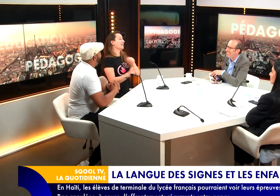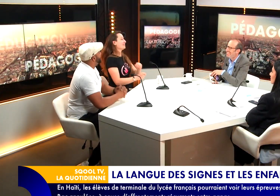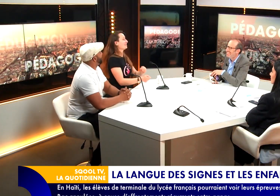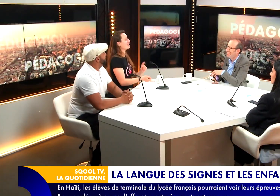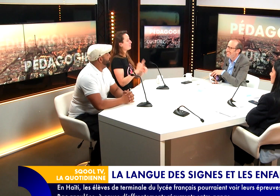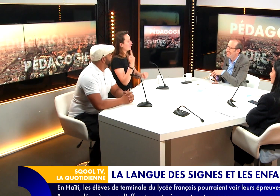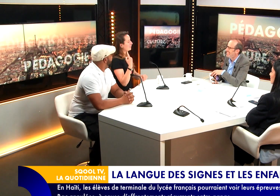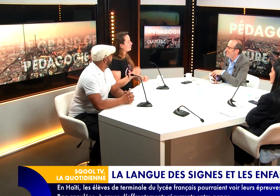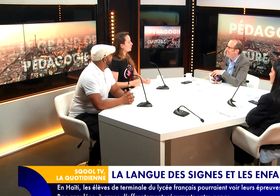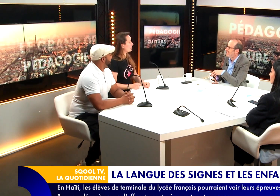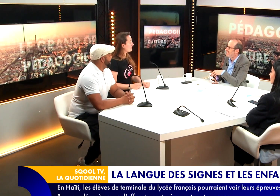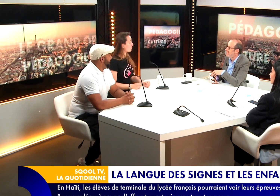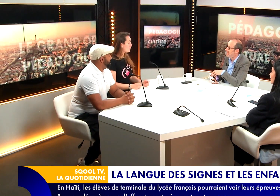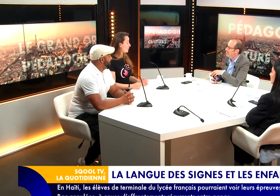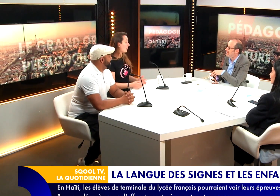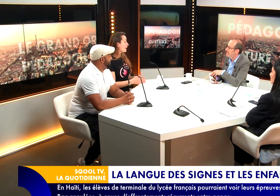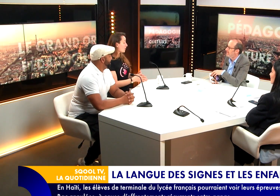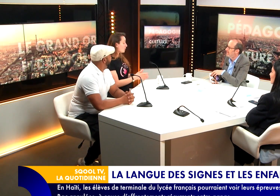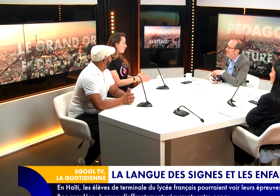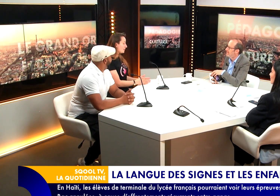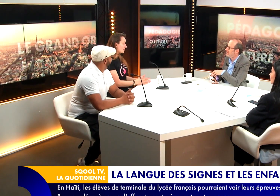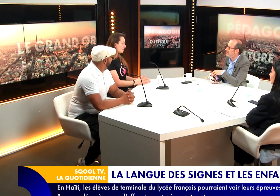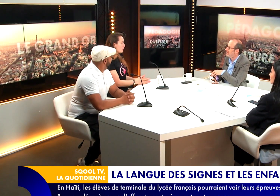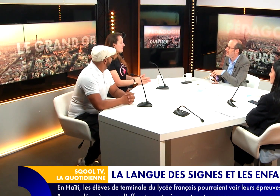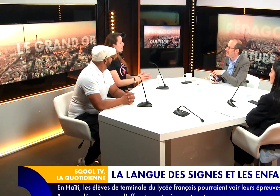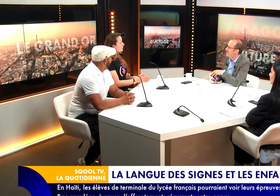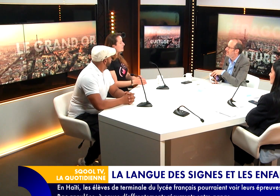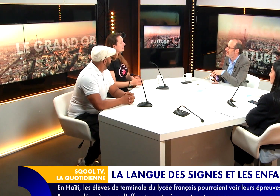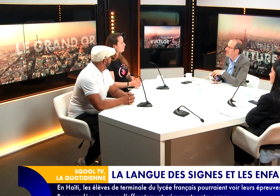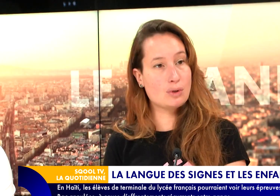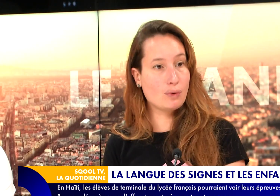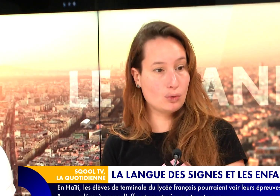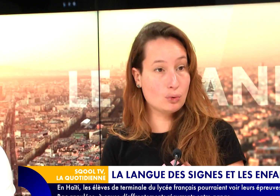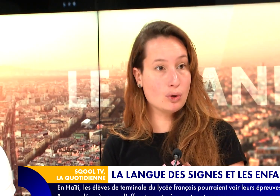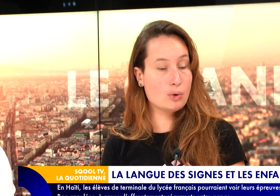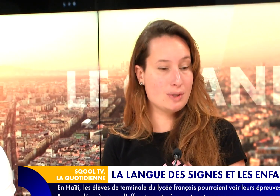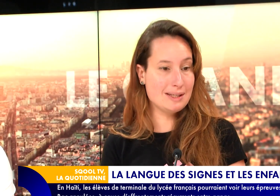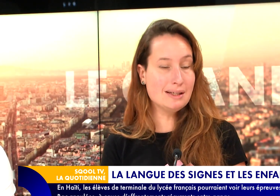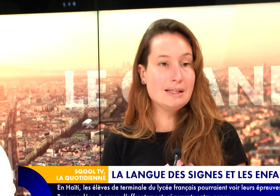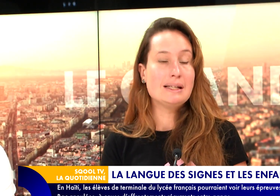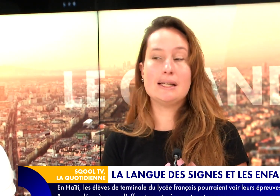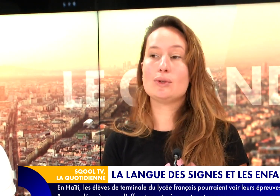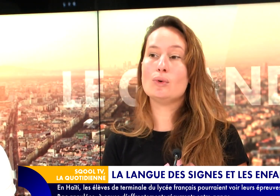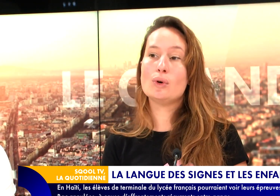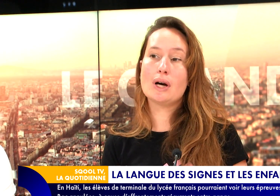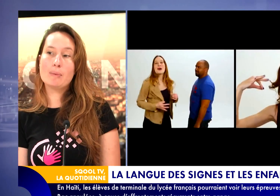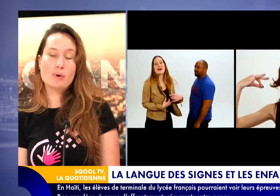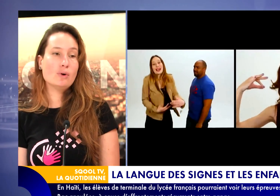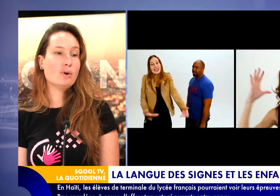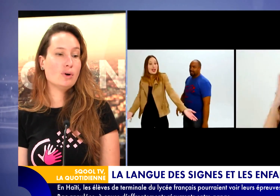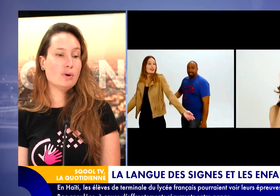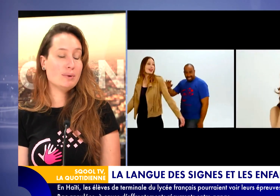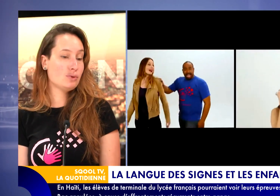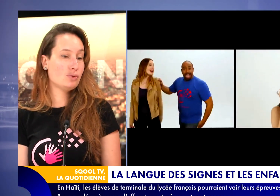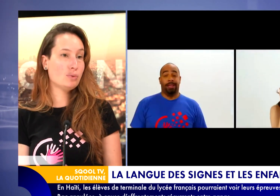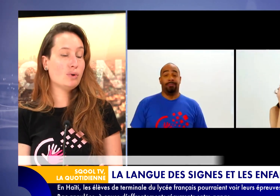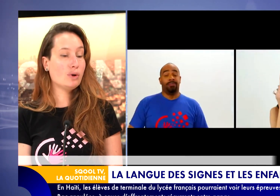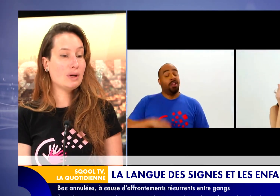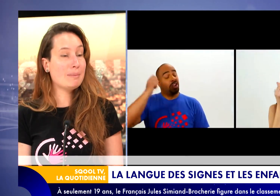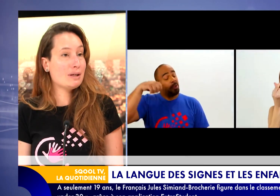La politesse. C'est très important d'être poli parce que comme cet album s'adresse aux enfants sourds aussi et qu'on leur apprend la base